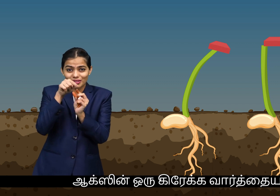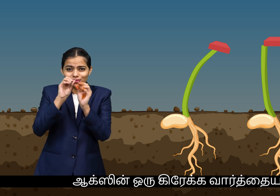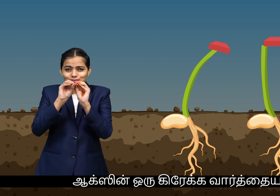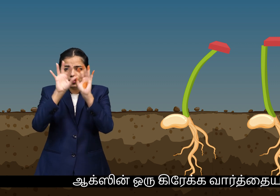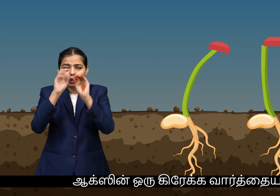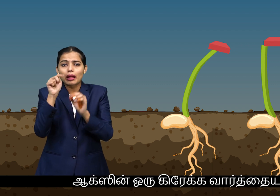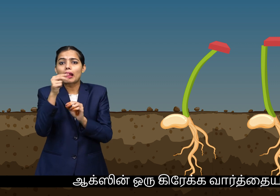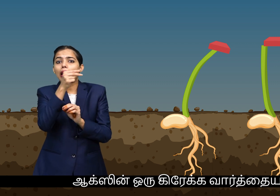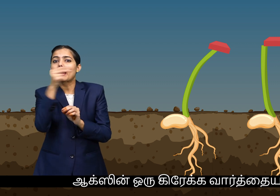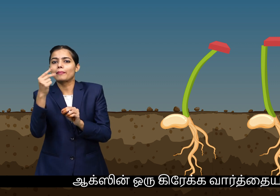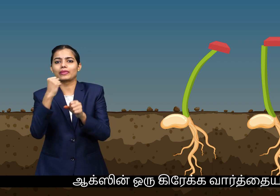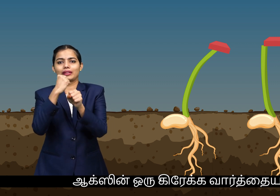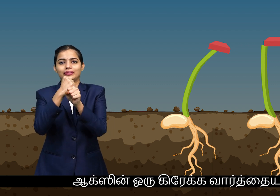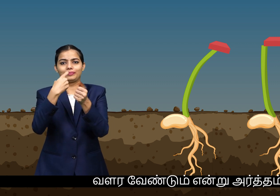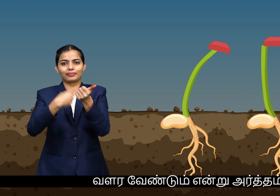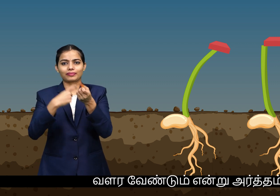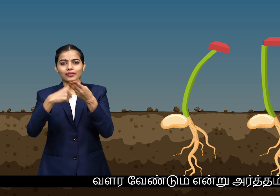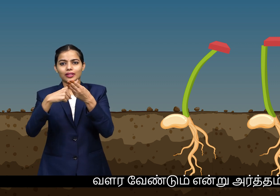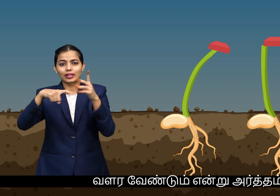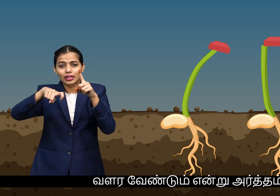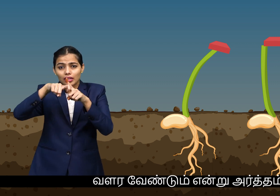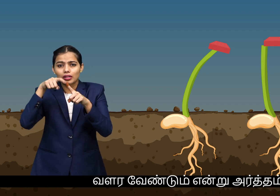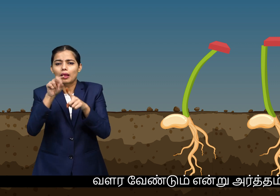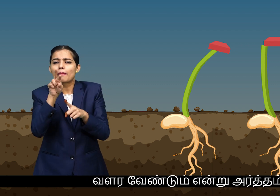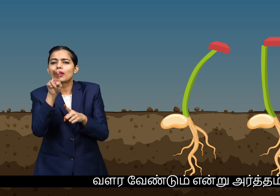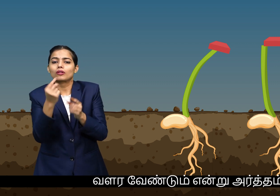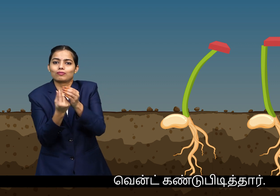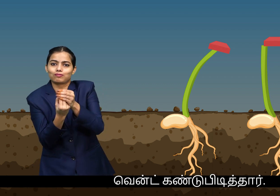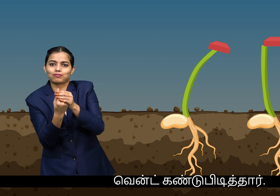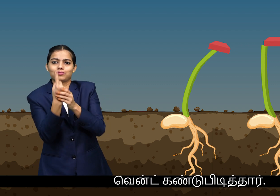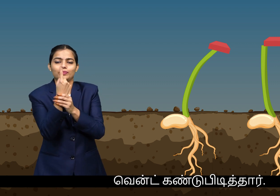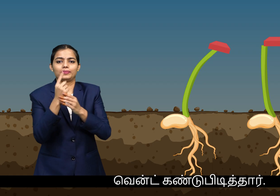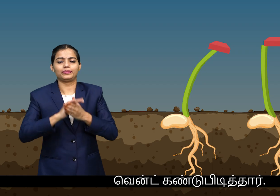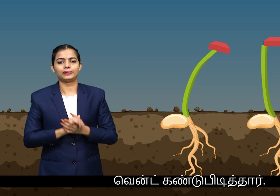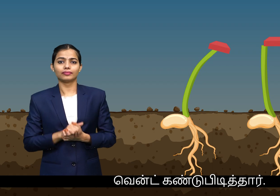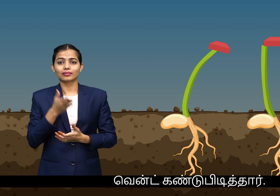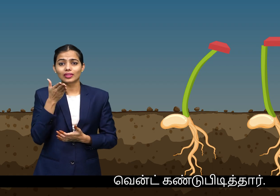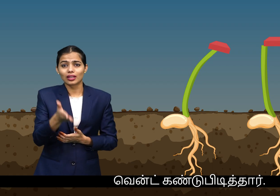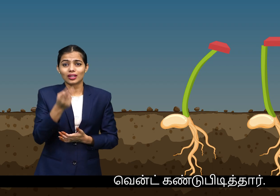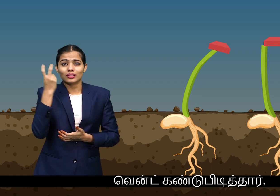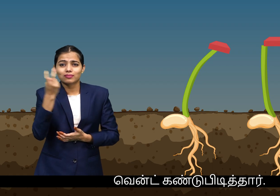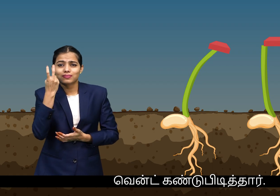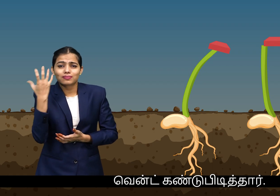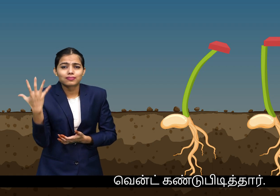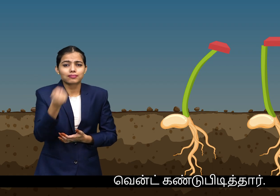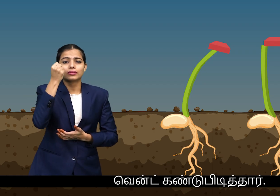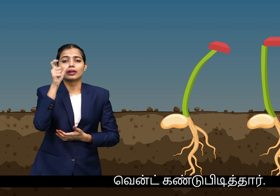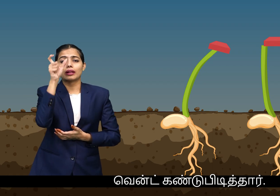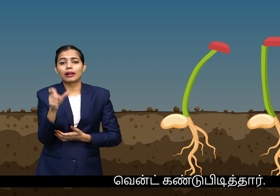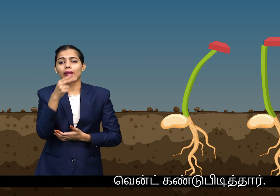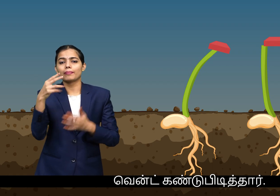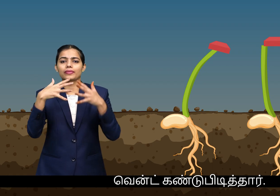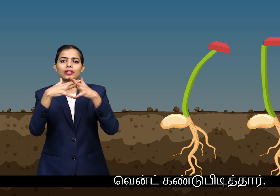ஆக்சின் ஒரு கிரேக்க வார்த்தையான வளர வேண்டும் என்ற அர்த்தத்தை வெண்ட் கண்டுபிடித்தார்.